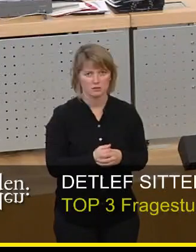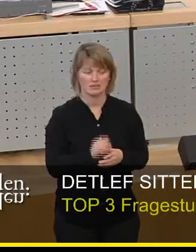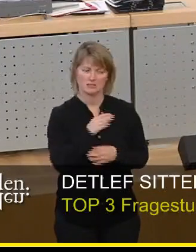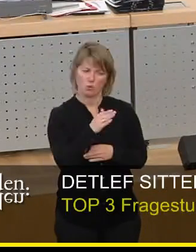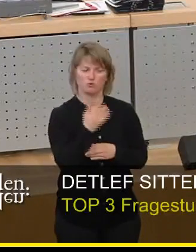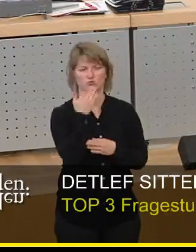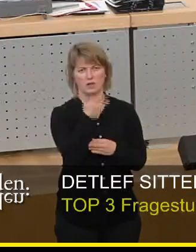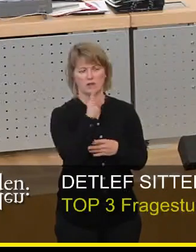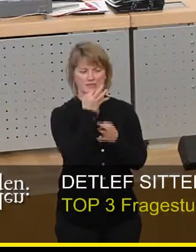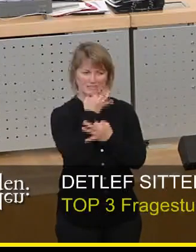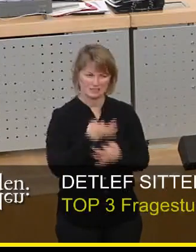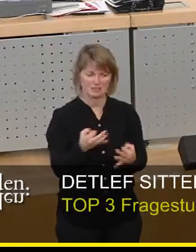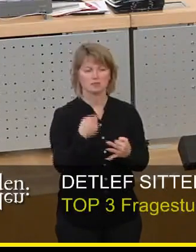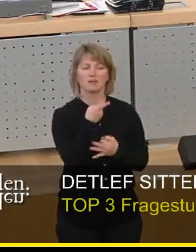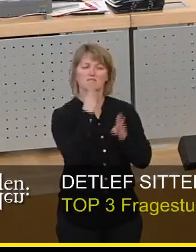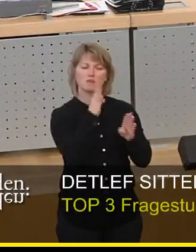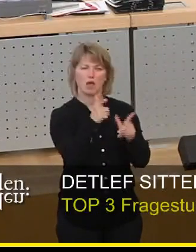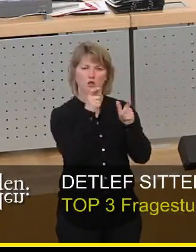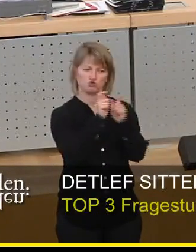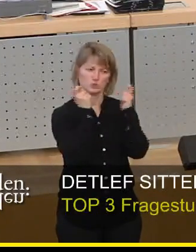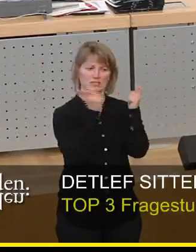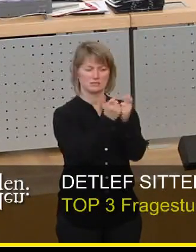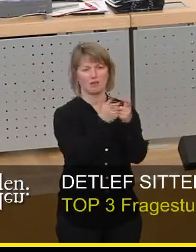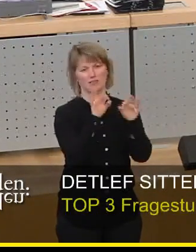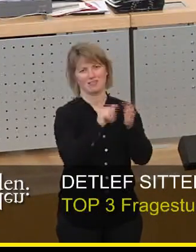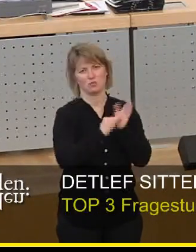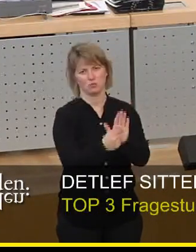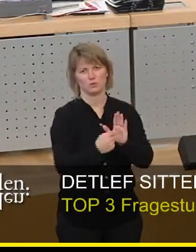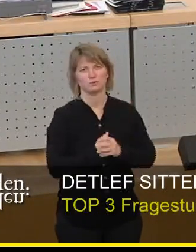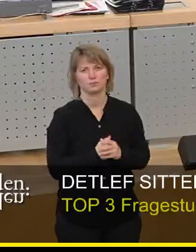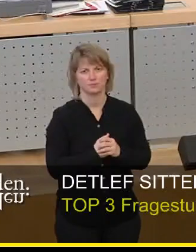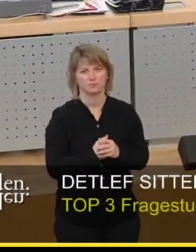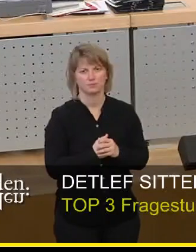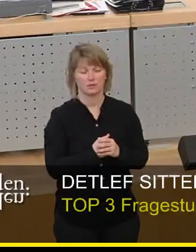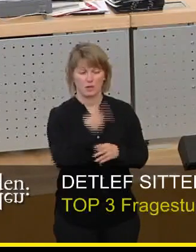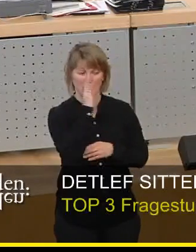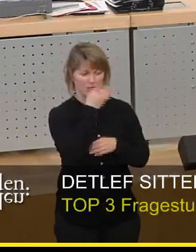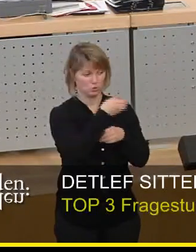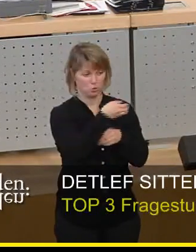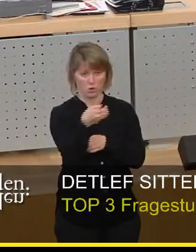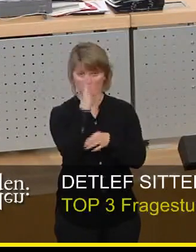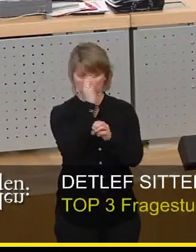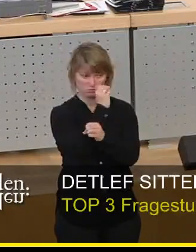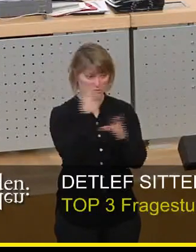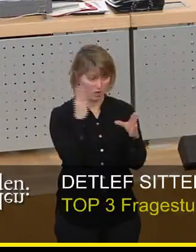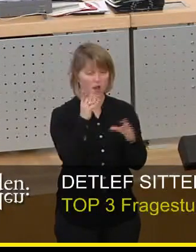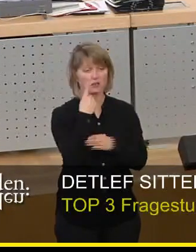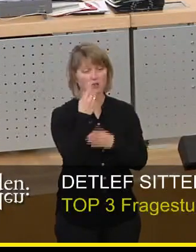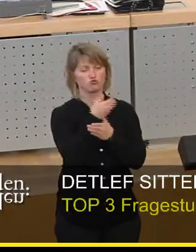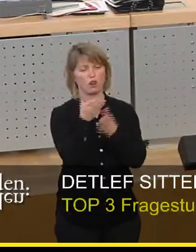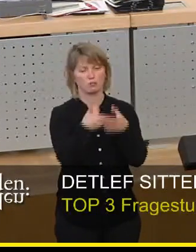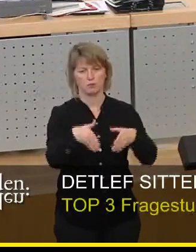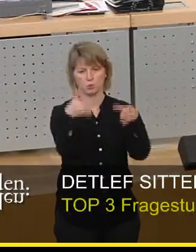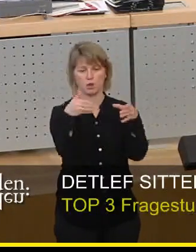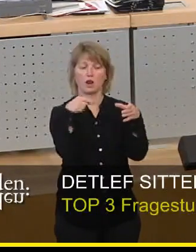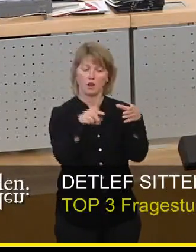im Detail im zuständigen Fachausschuss nochmal näher benennen können. Nach konkreter Zuordnung werden dann die Stellen aus dem Stellenpool in die